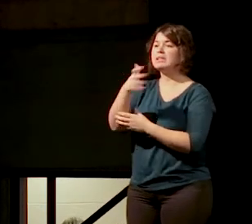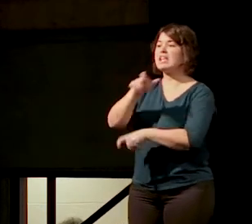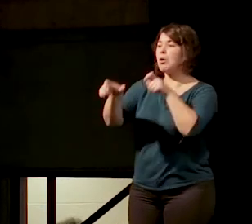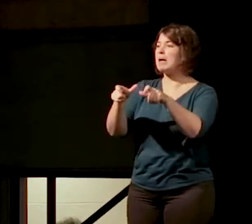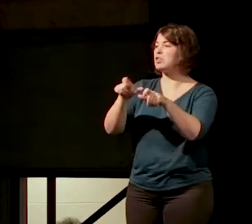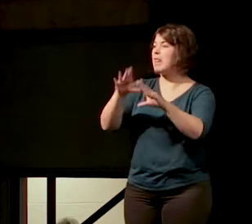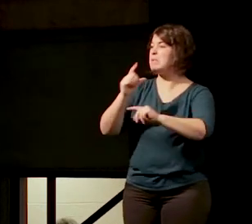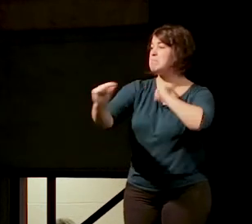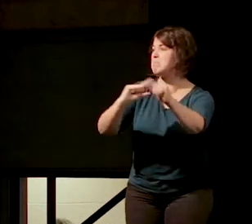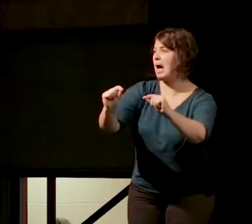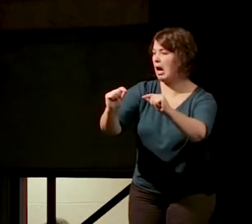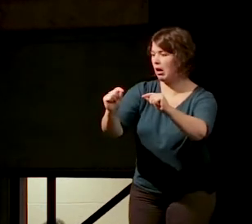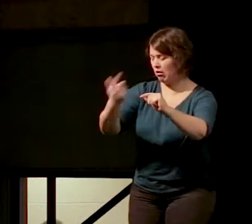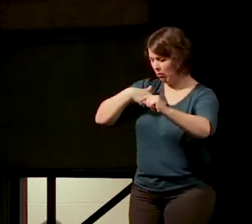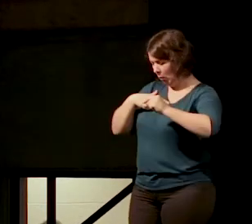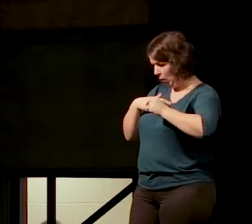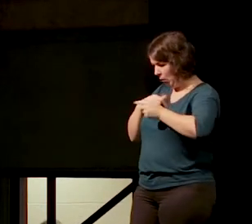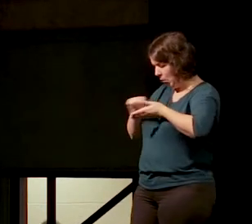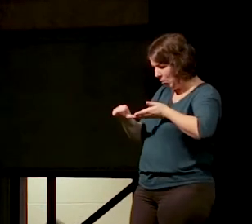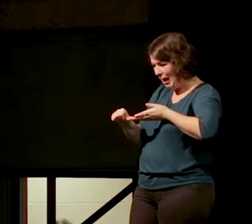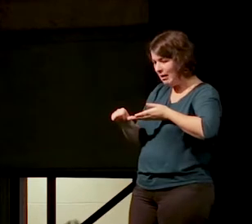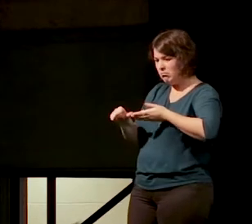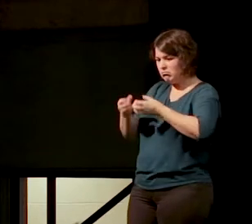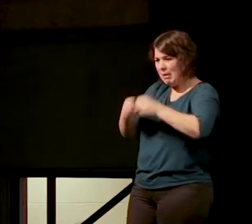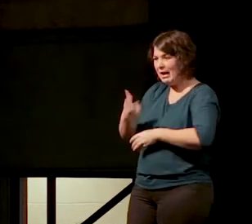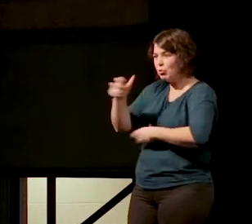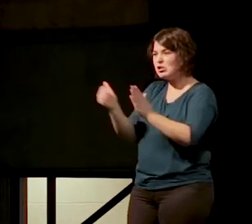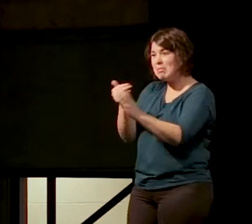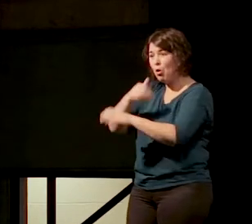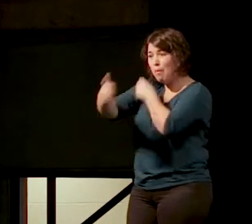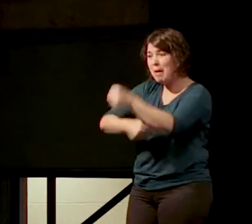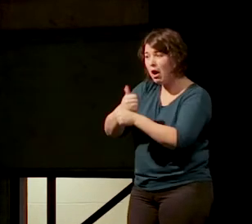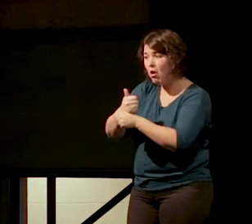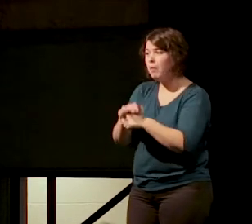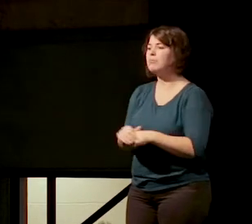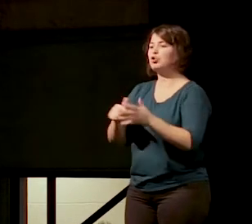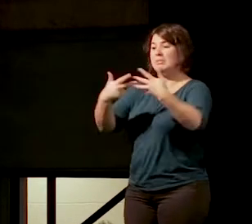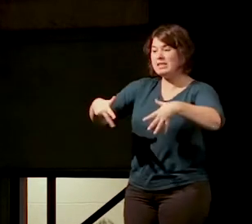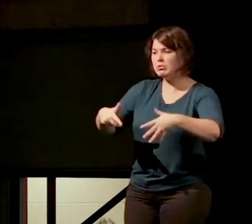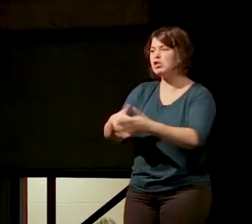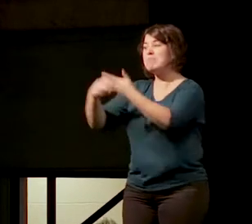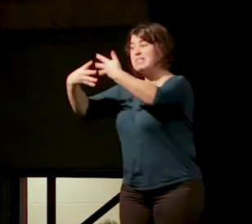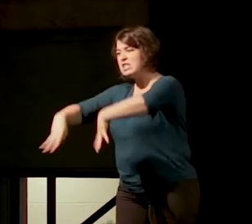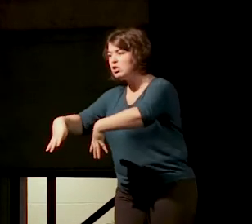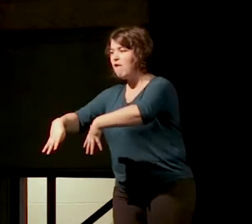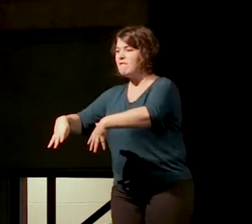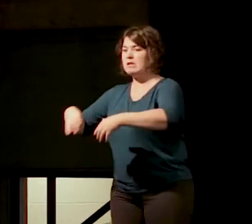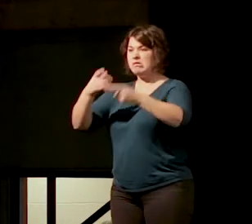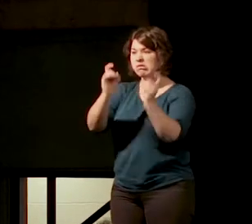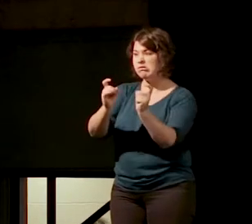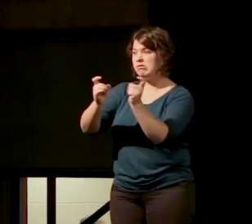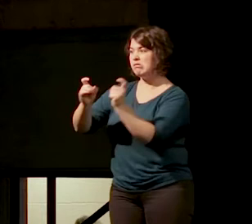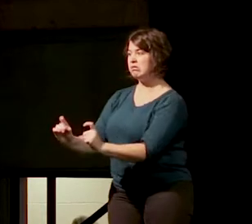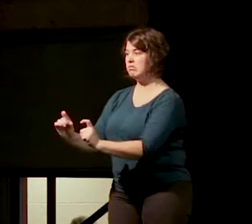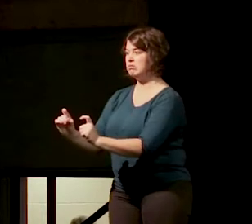habitants nous coûterait près de 300 000 euros par an, qu'en 2018 puis 2019, nous continuerions à